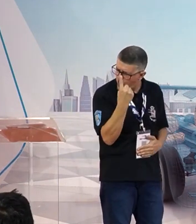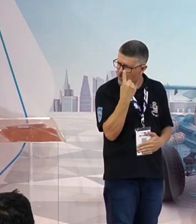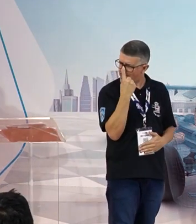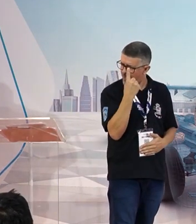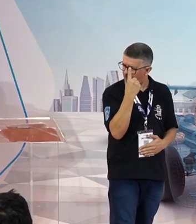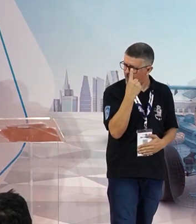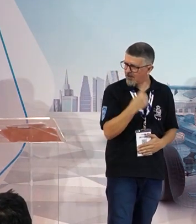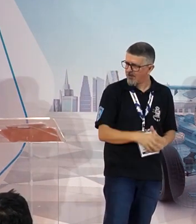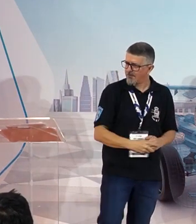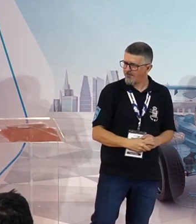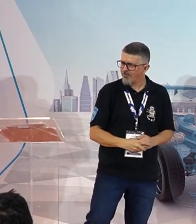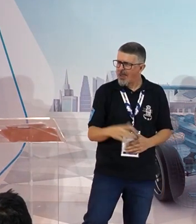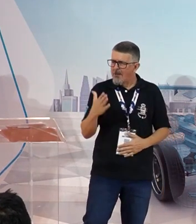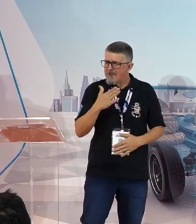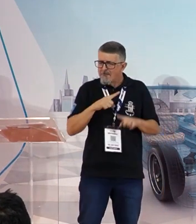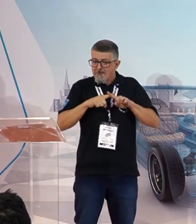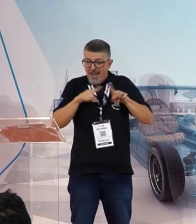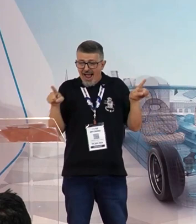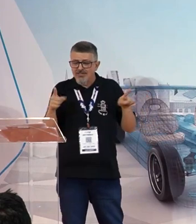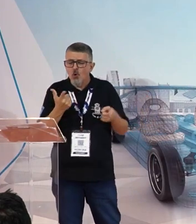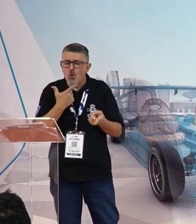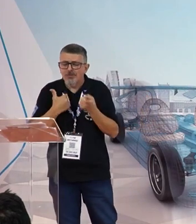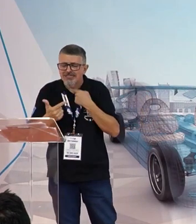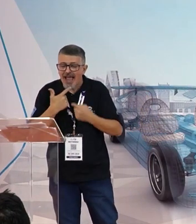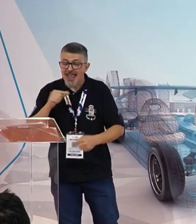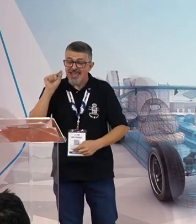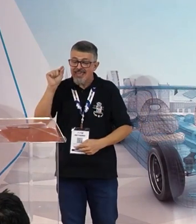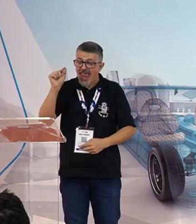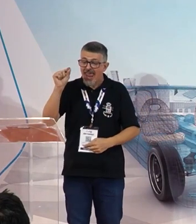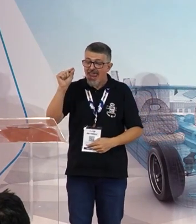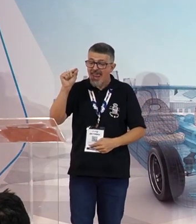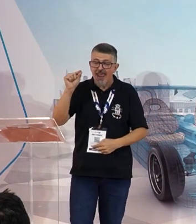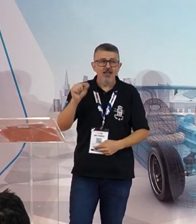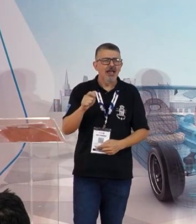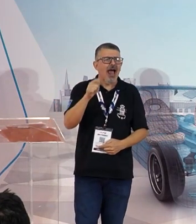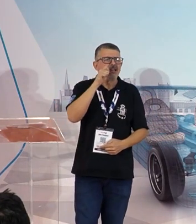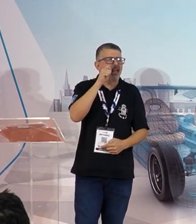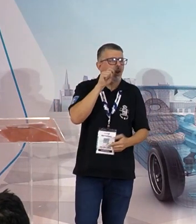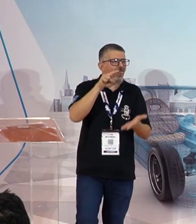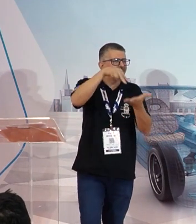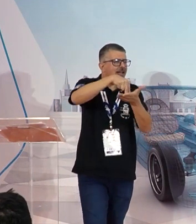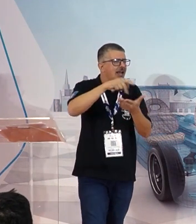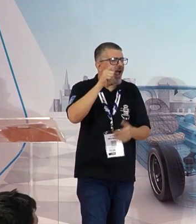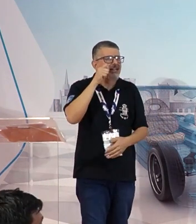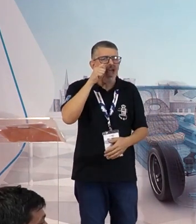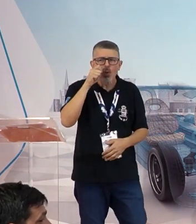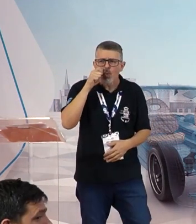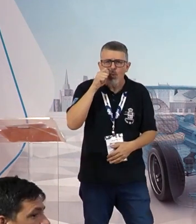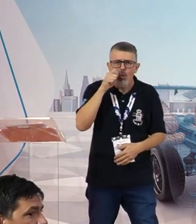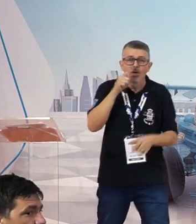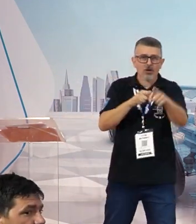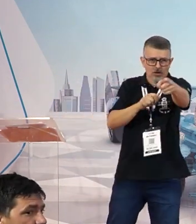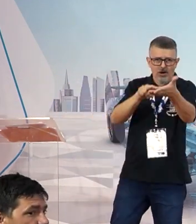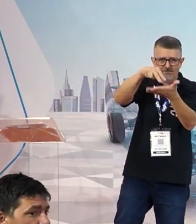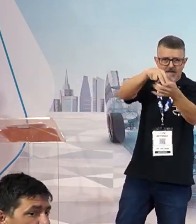essa oportunidade única mas eu gostaria o Adriano o Adriano está por aqui